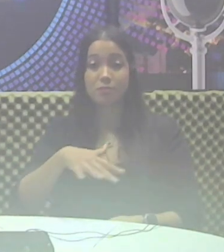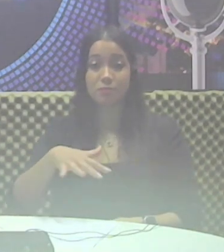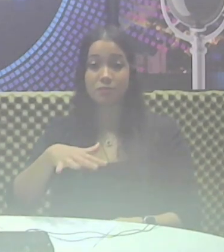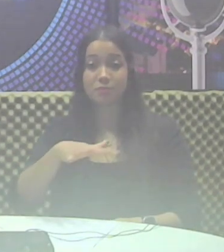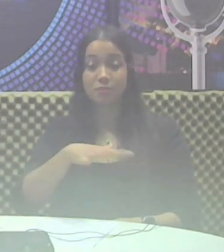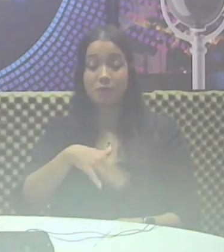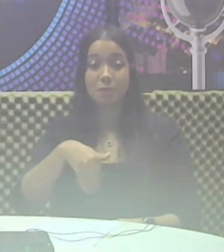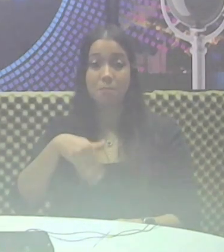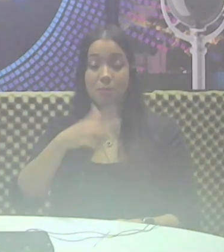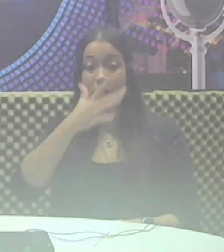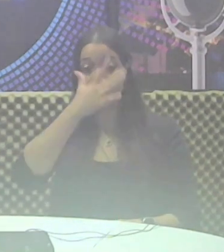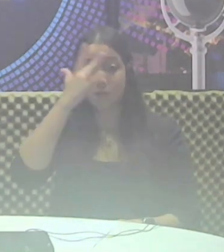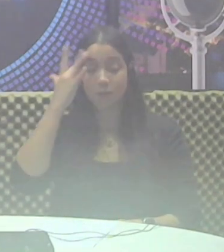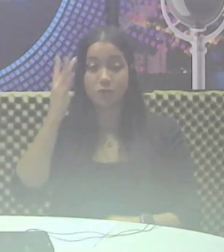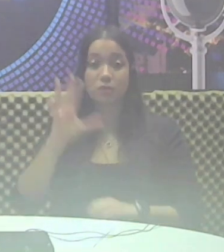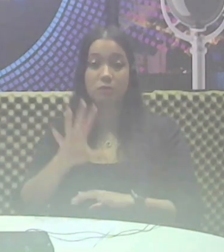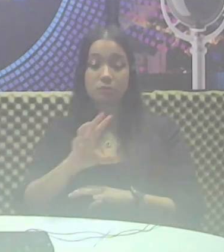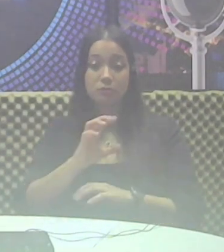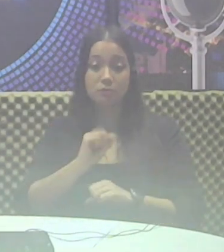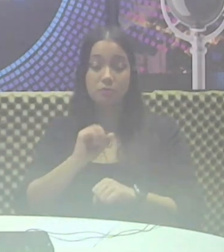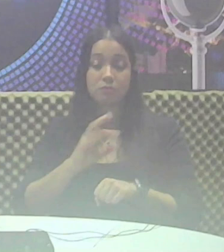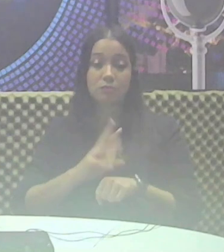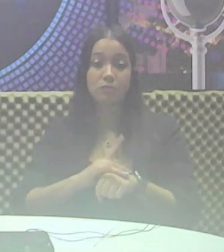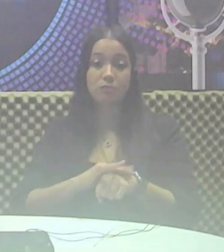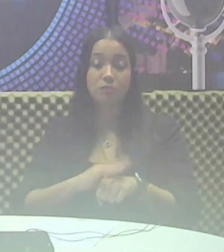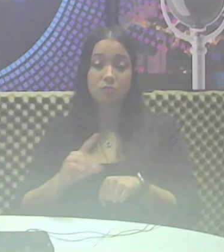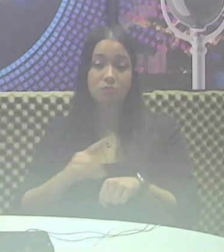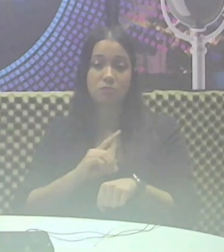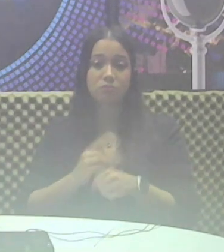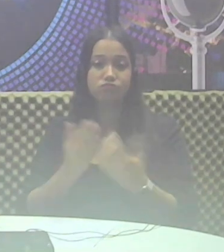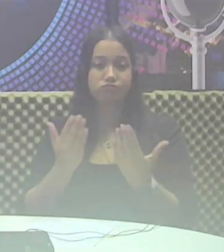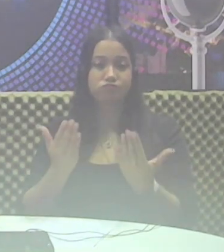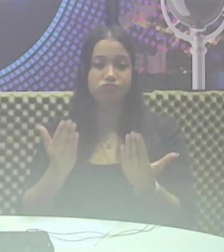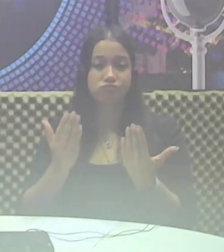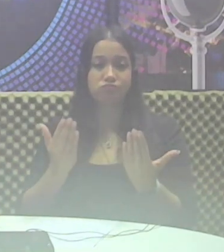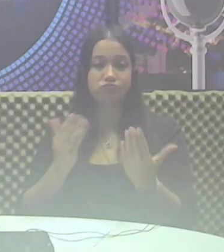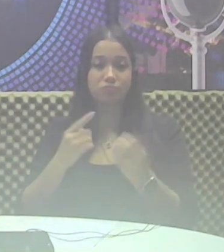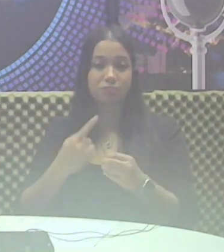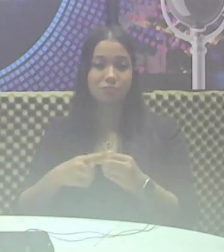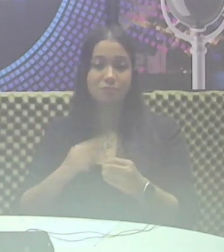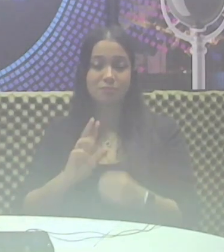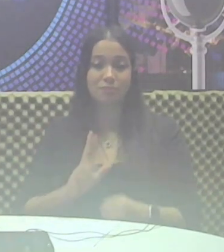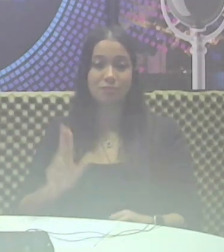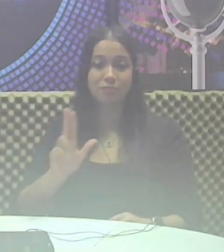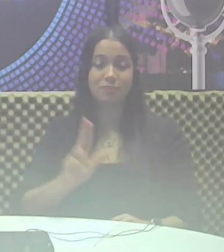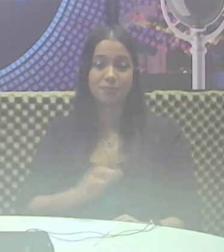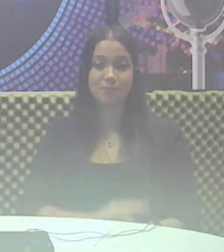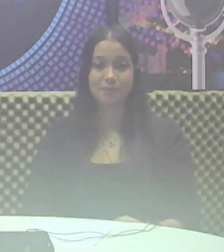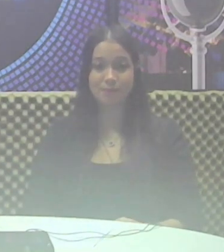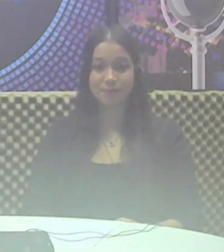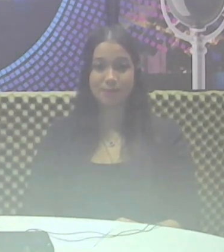maior concentração de notificações de casos suspeitos de dengue na cidade.